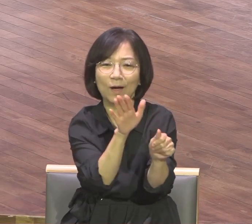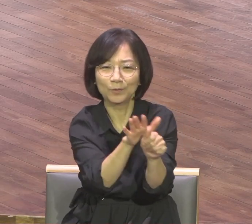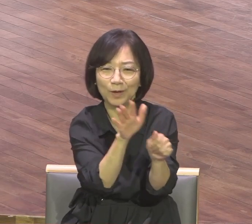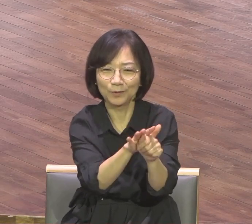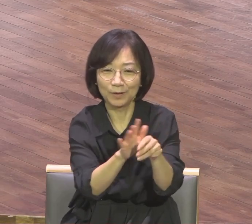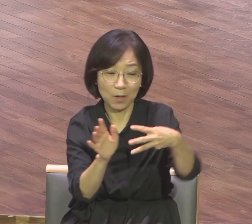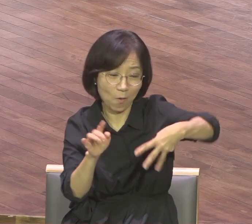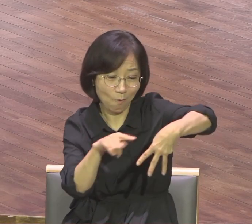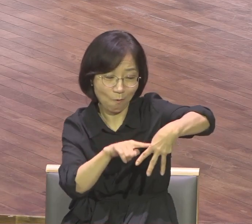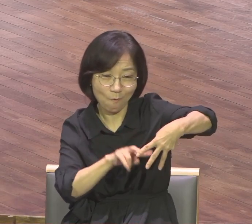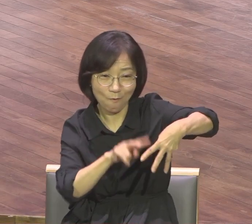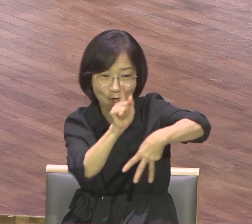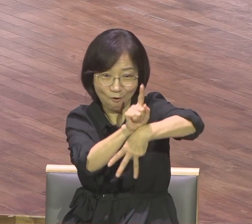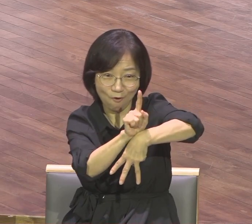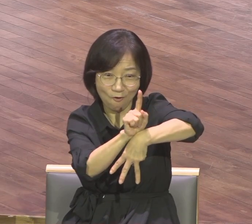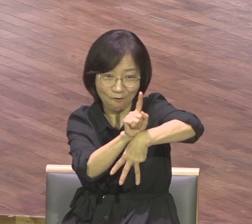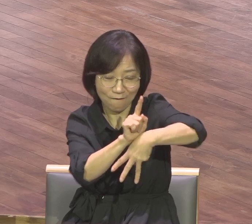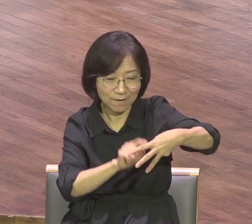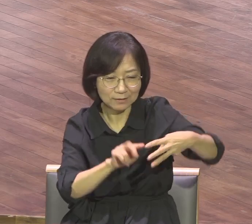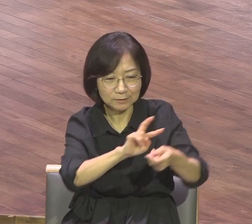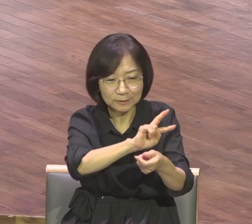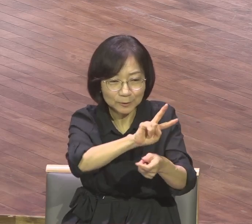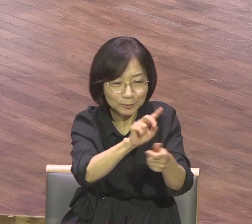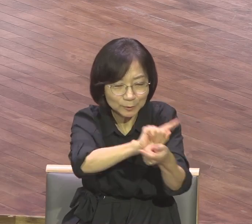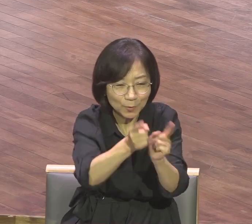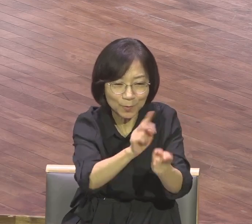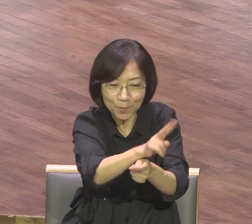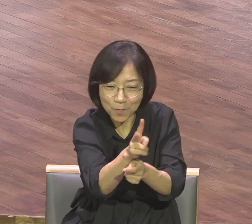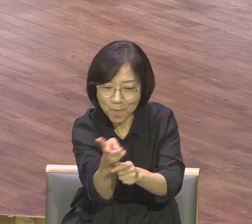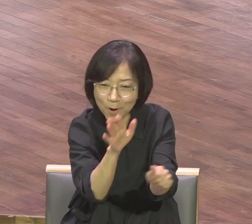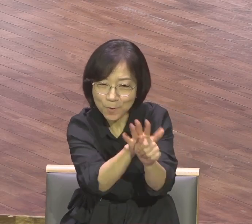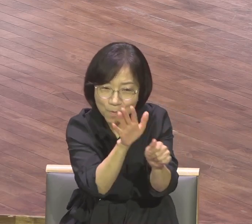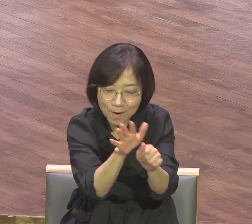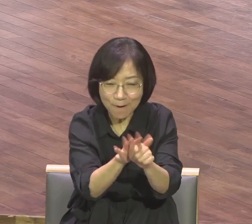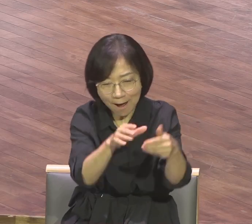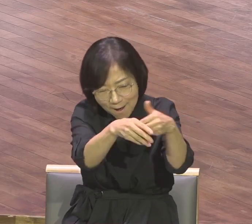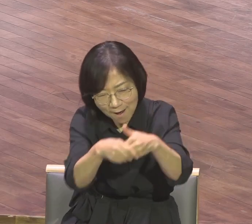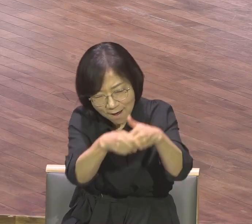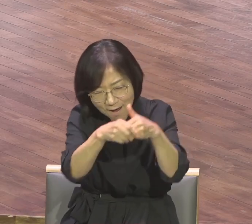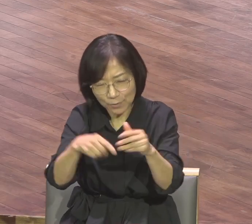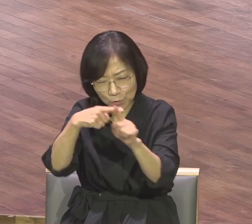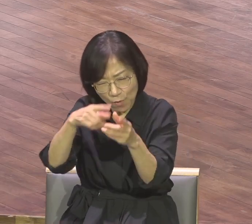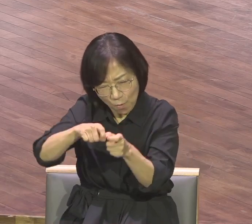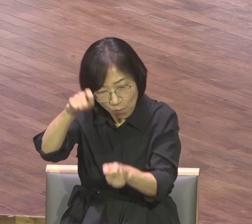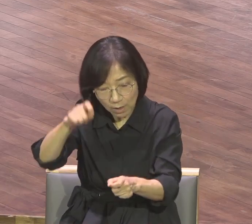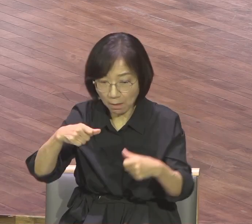전도자만 아는 거예요. 평생 전도 안 해본 사람 이거 이 말 못 알아들어요.